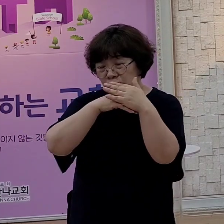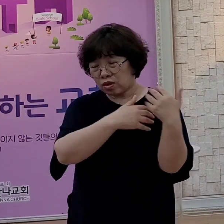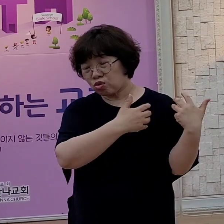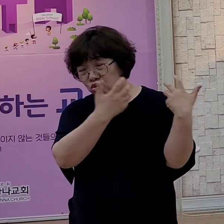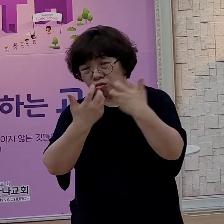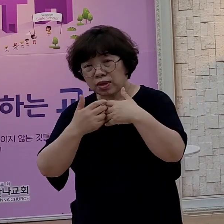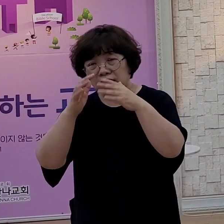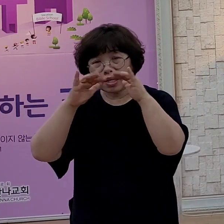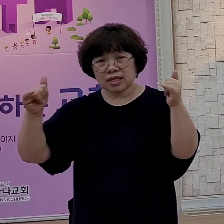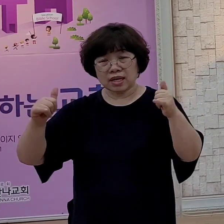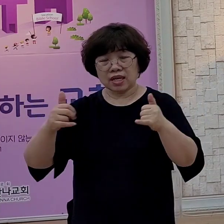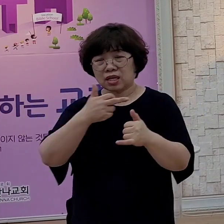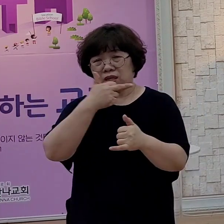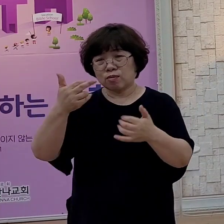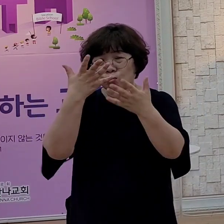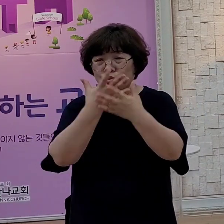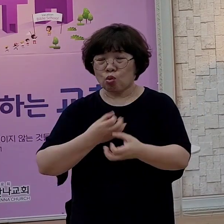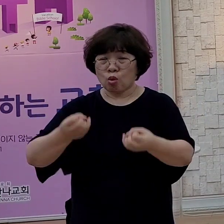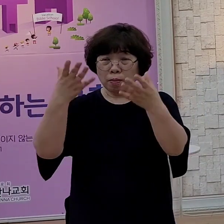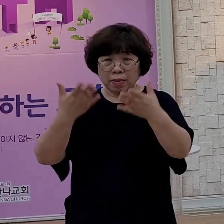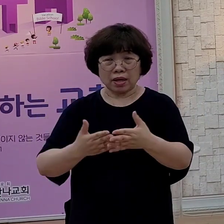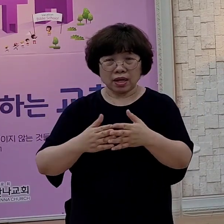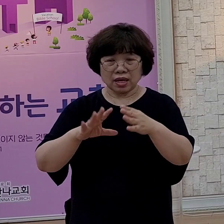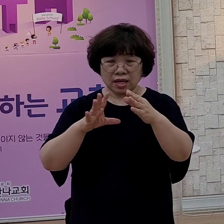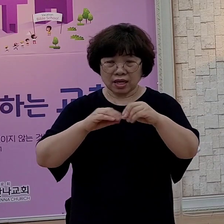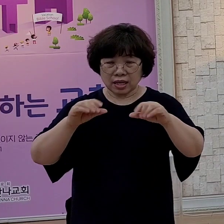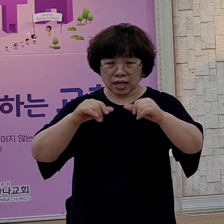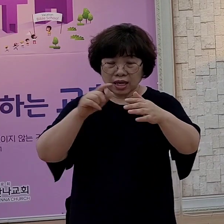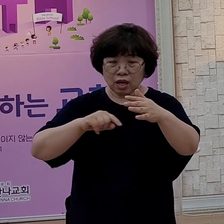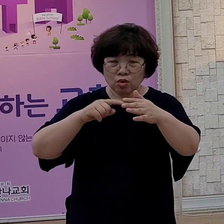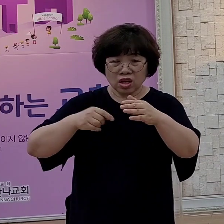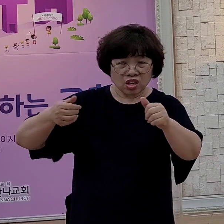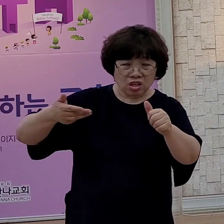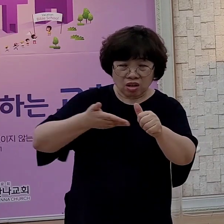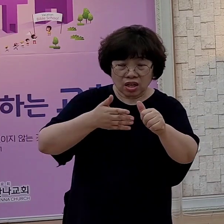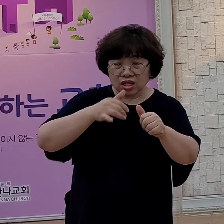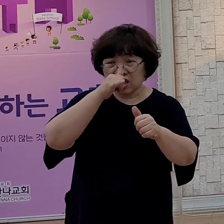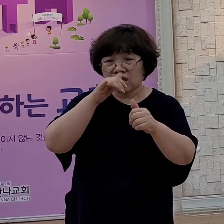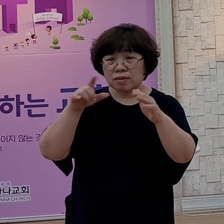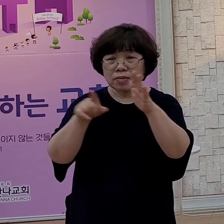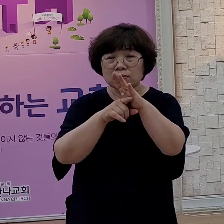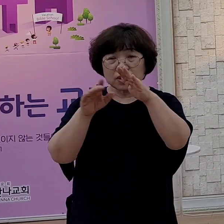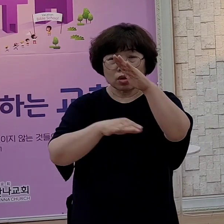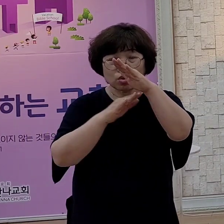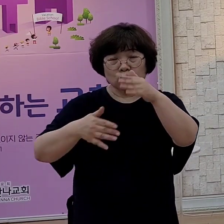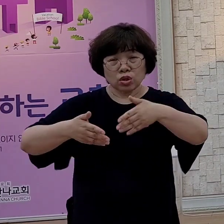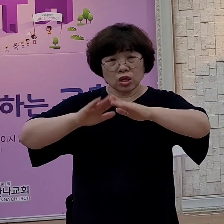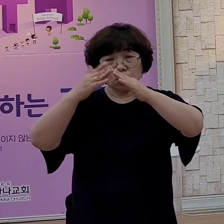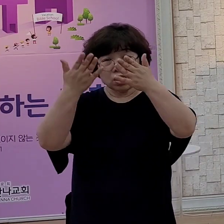그런 큰 복을 받아서 이 땅 가운데서 영향력 있는 믿음의 성도들로 다 세워지기를